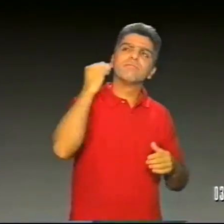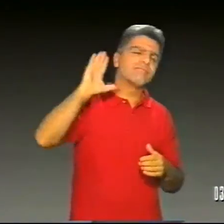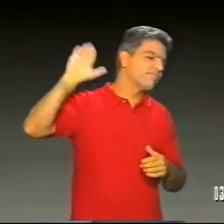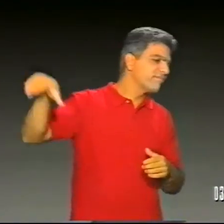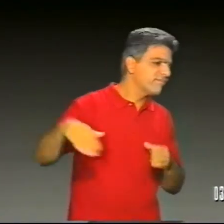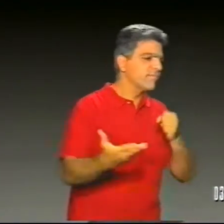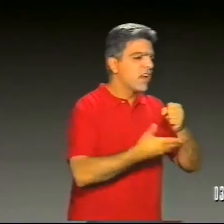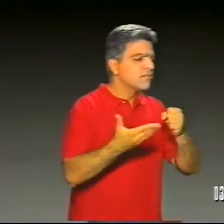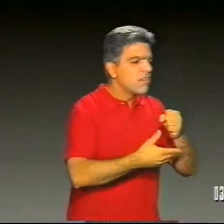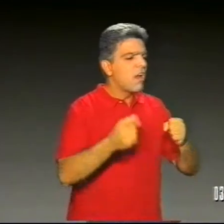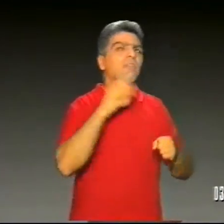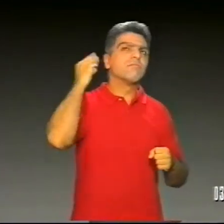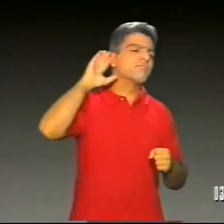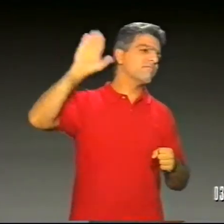αδιαφόρησαν, συνεχίζοντας να κάνουν τις δουλειές τους.